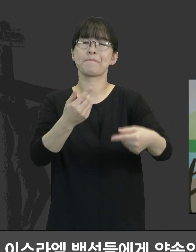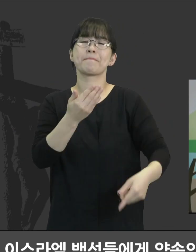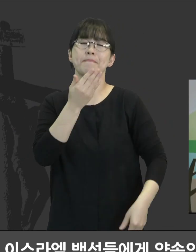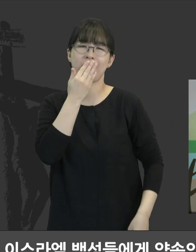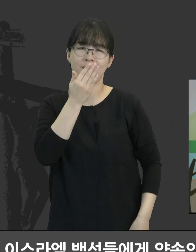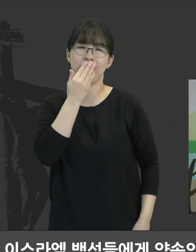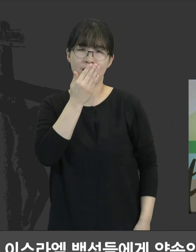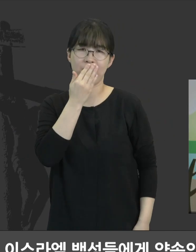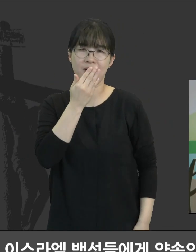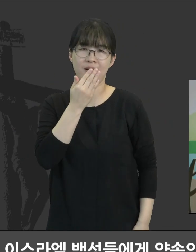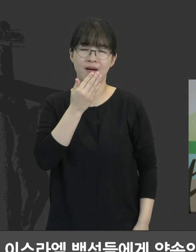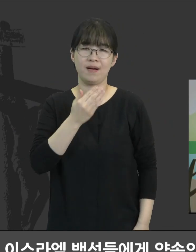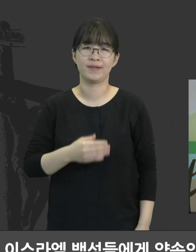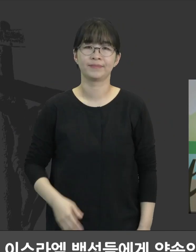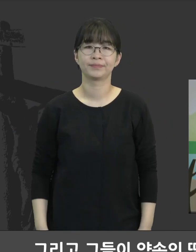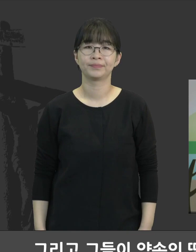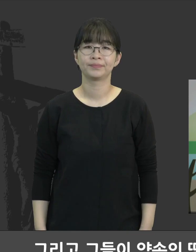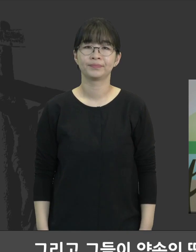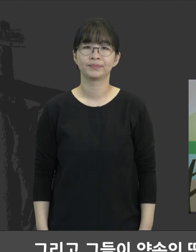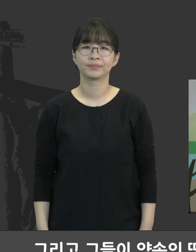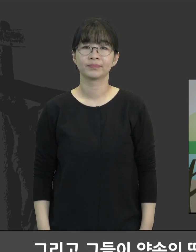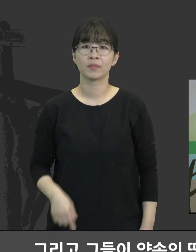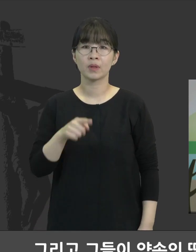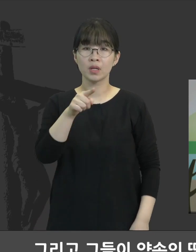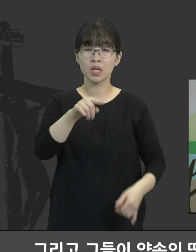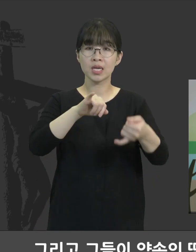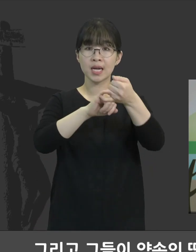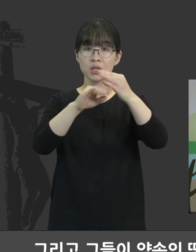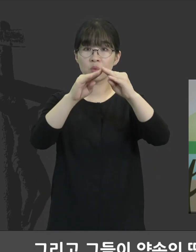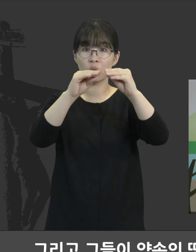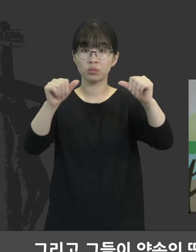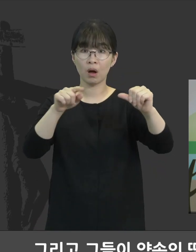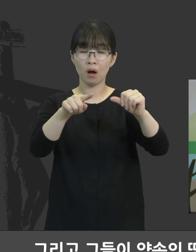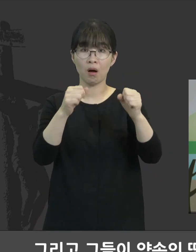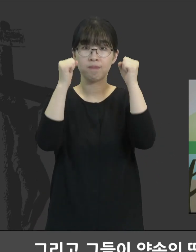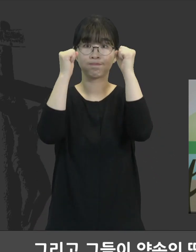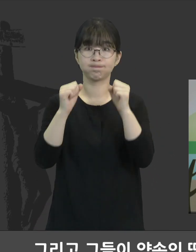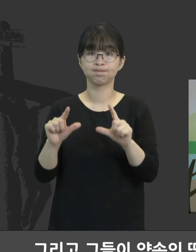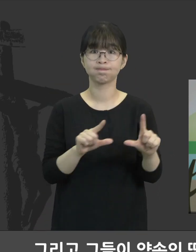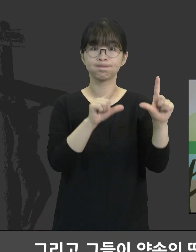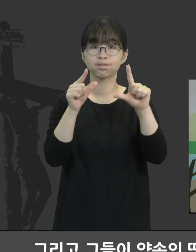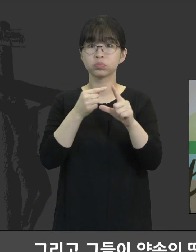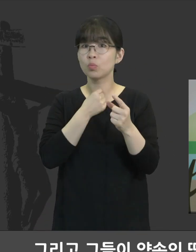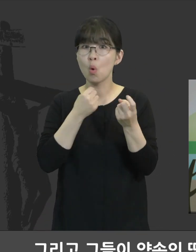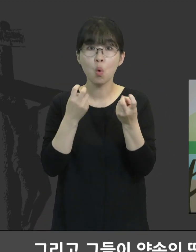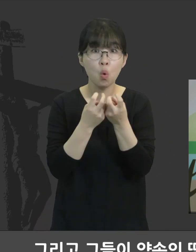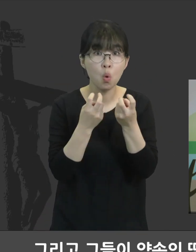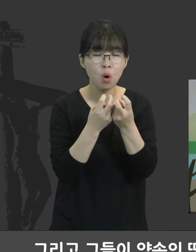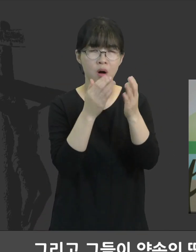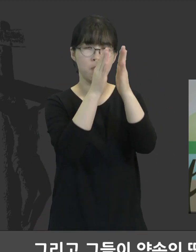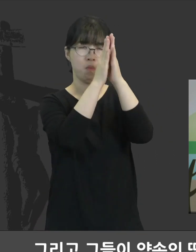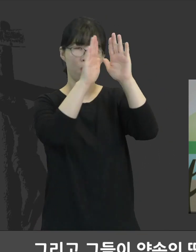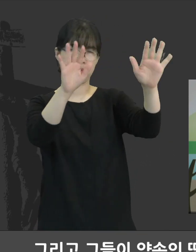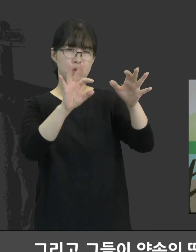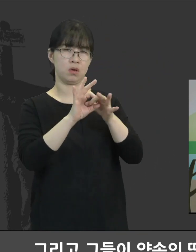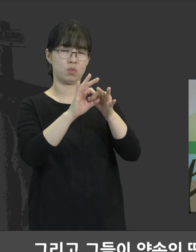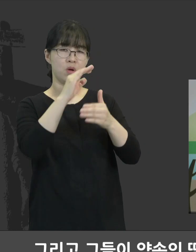들어갈 것입니다. 그리고 그들이 약속의 땅에 머물고 싶다면 모세를 통해 주어진 하나님의 계명에